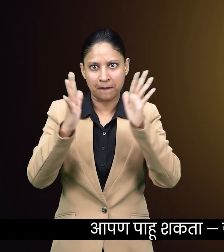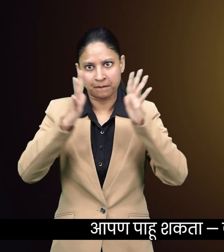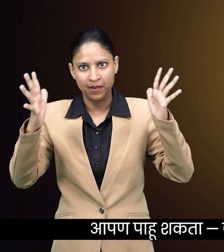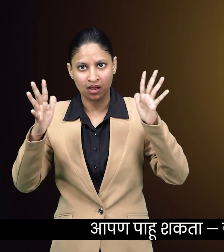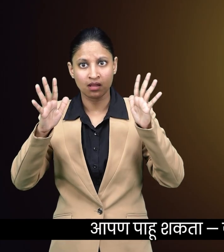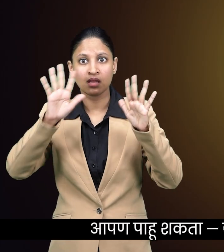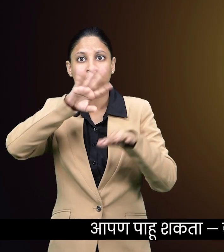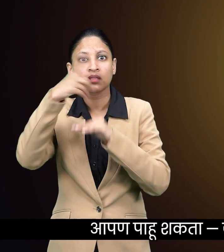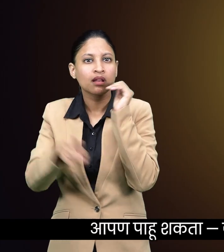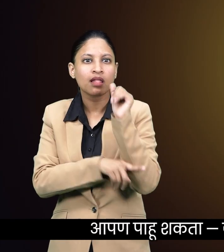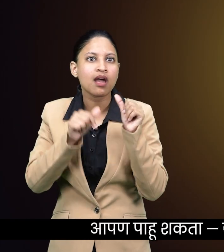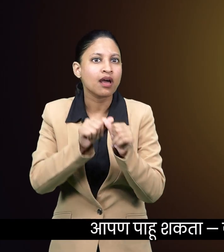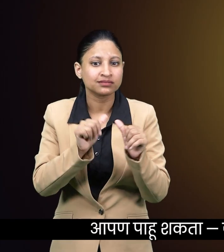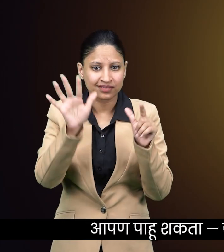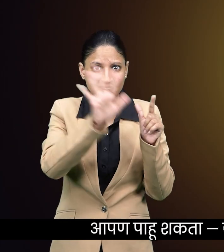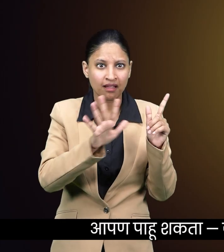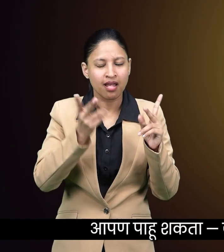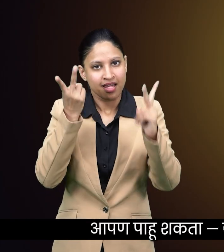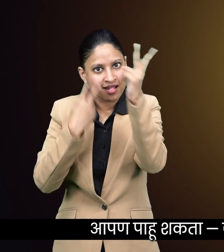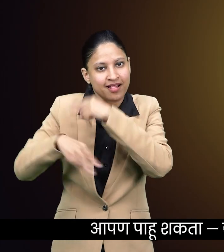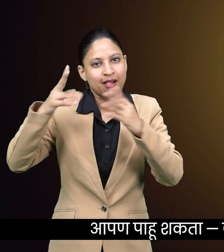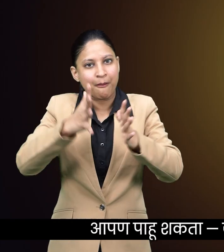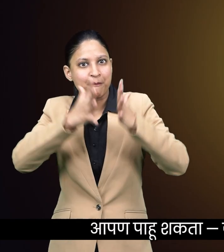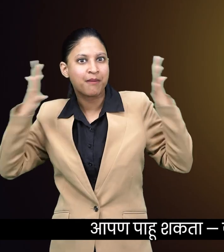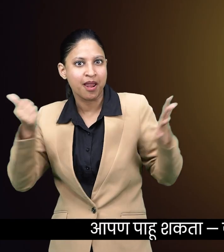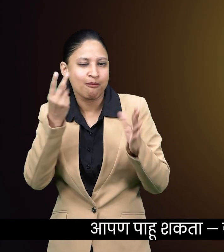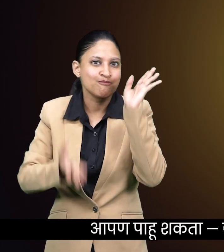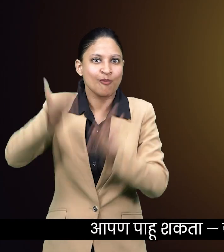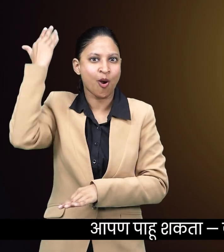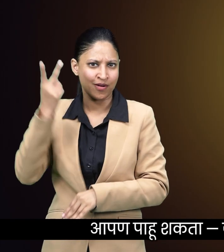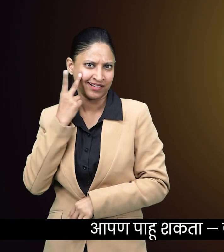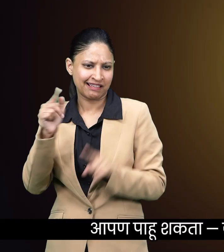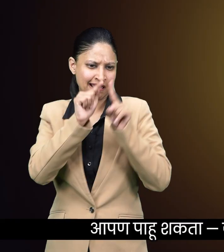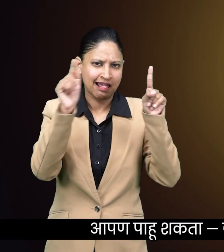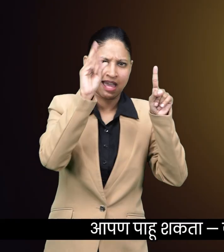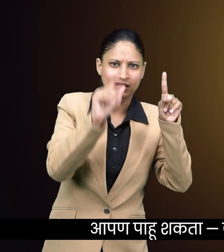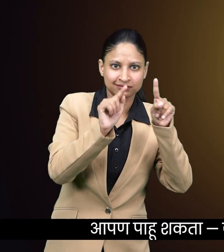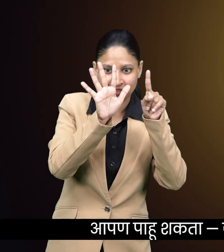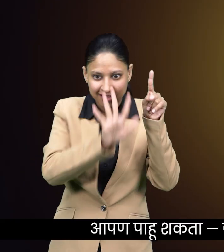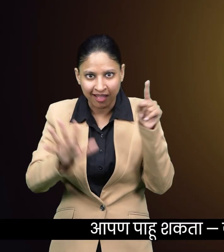आपण पाहू शकता जेव्हा बाजू मोठी होते तेव्हा क्षेत्रफळही मोठे होते.